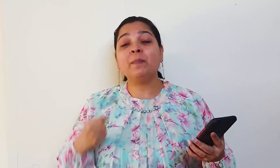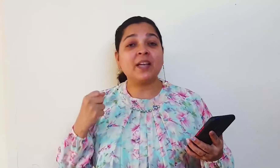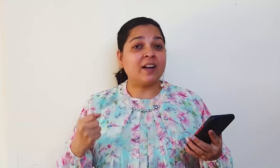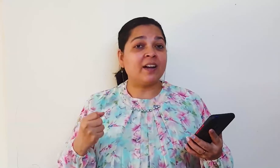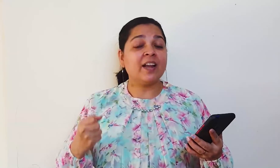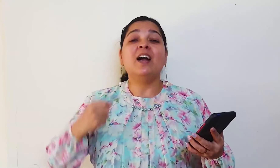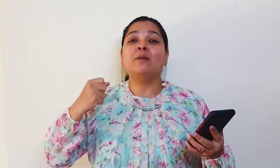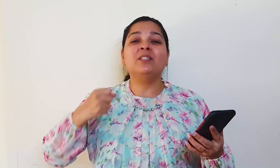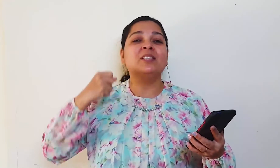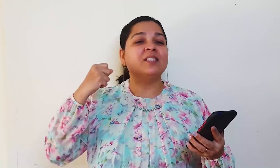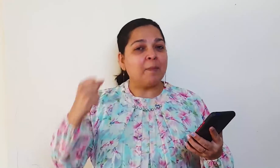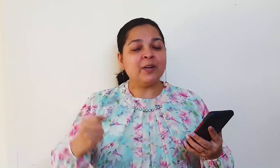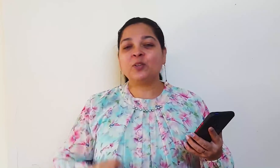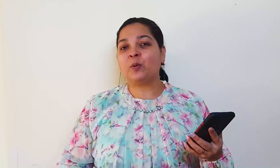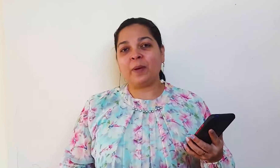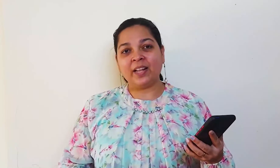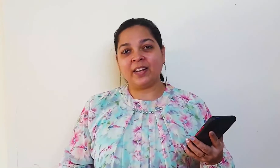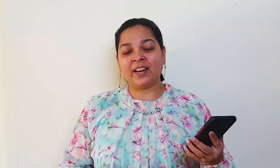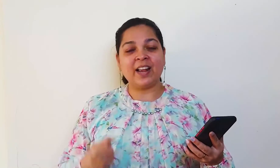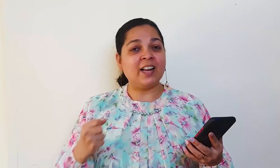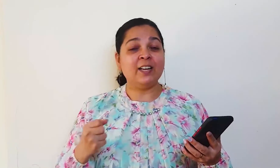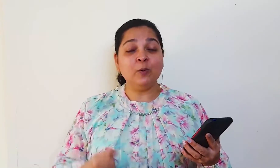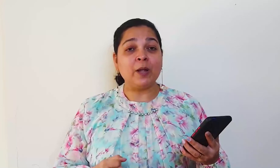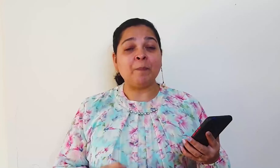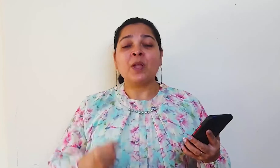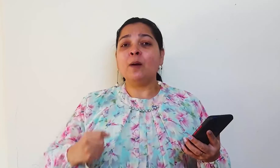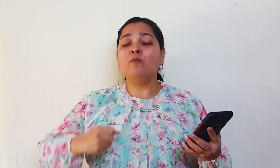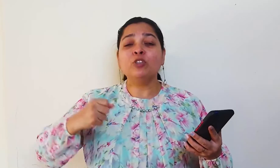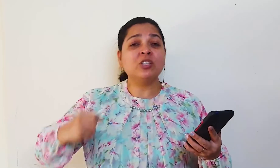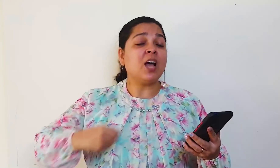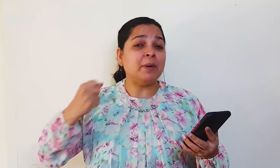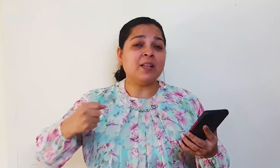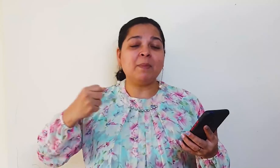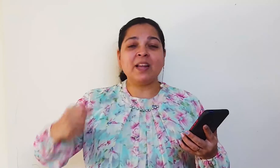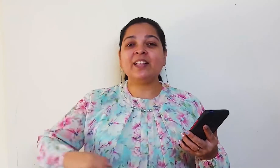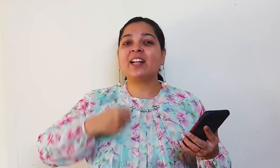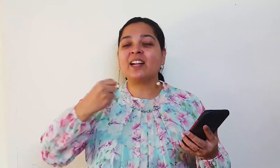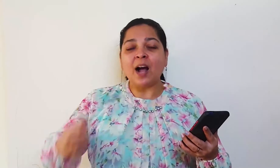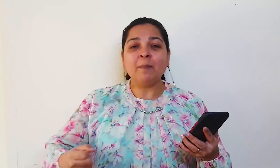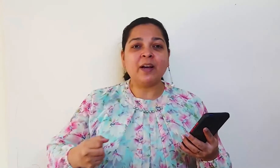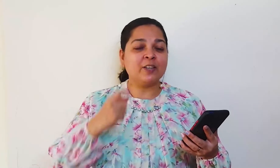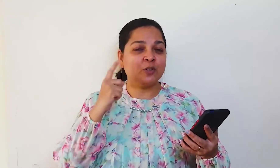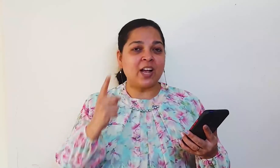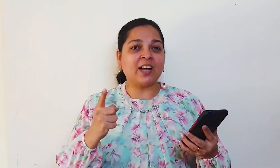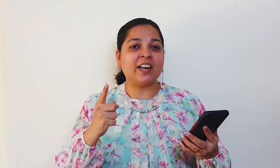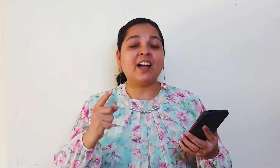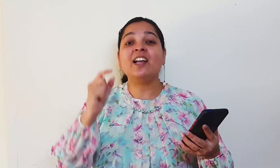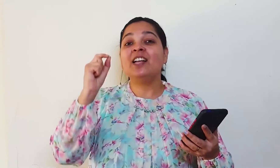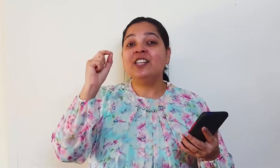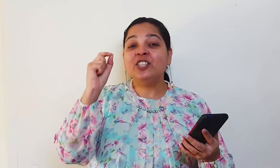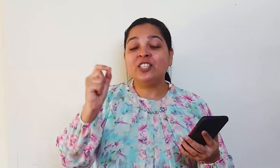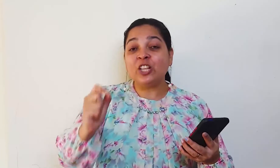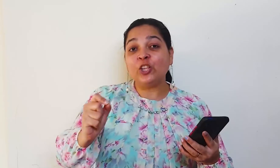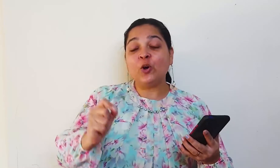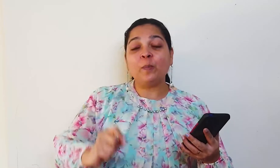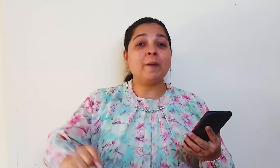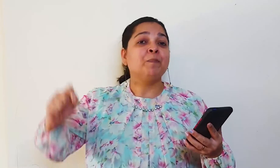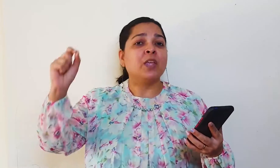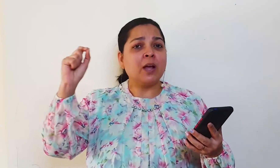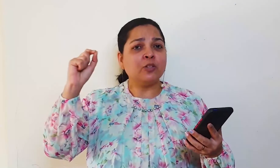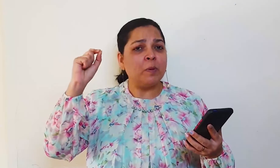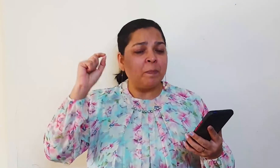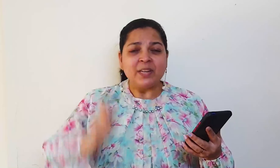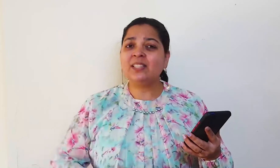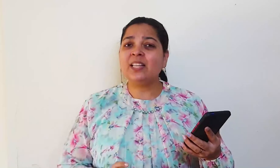तपाईँ परमेश्वरको वचनलाई घोषणा गर्न थाल्नुहुन्छ, परमेश्वरको वचन घोषणा गर्दै गर्दा त्यो सामर्थ्य देखिन